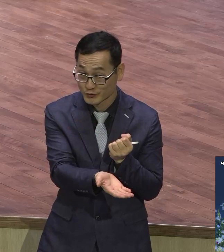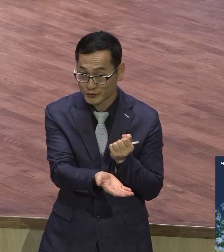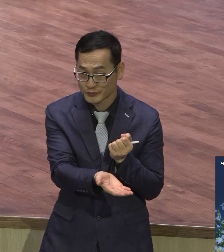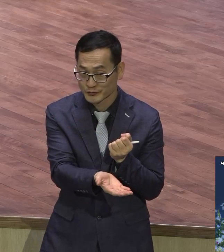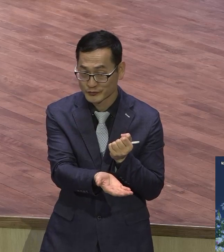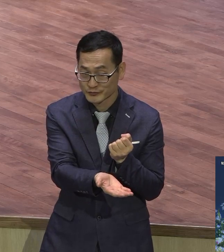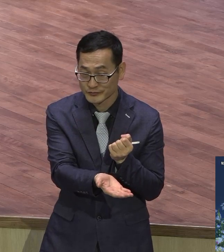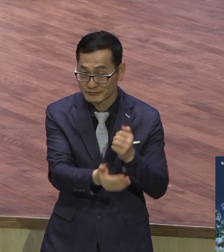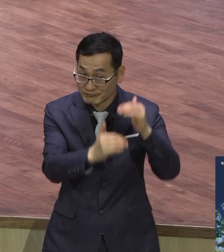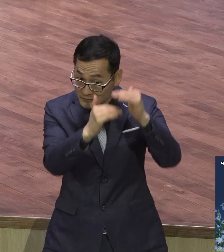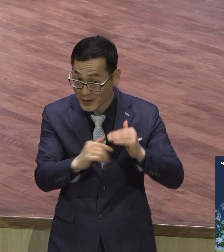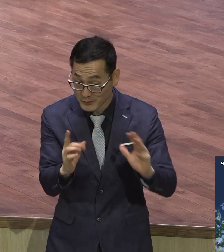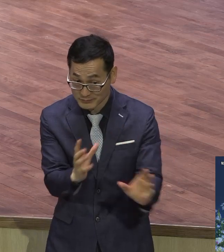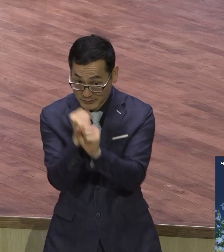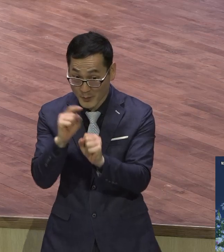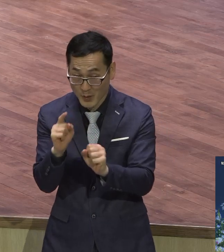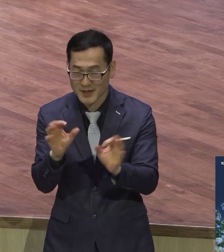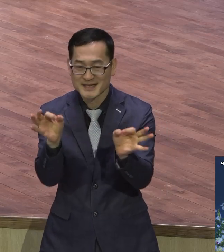10개명이에요.